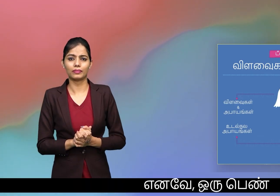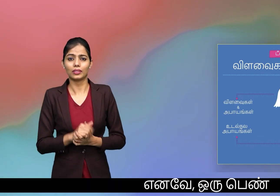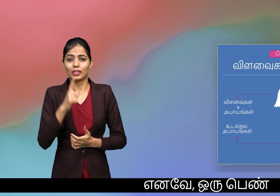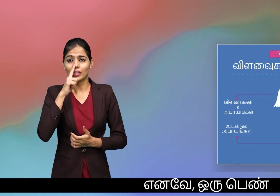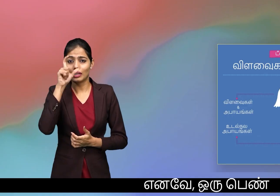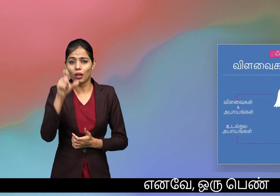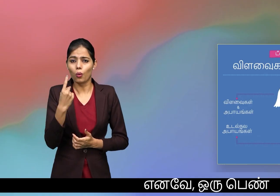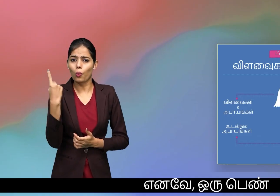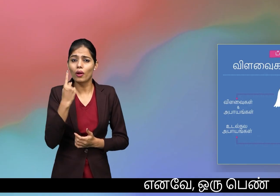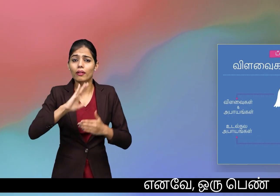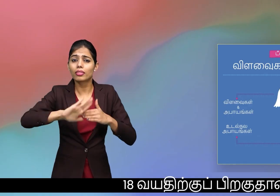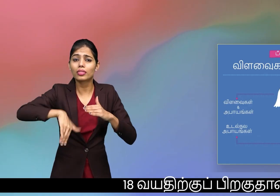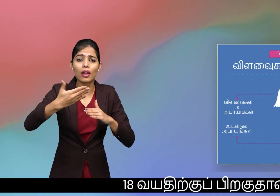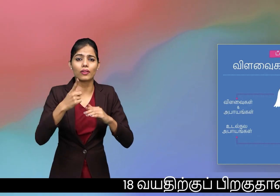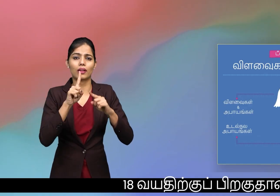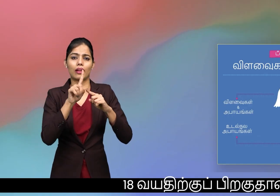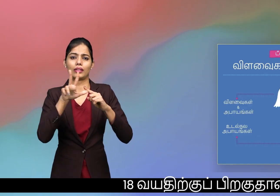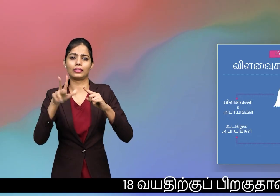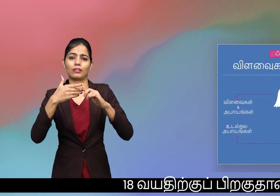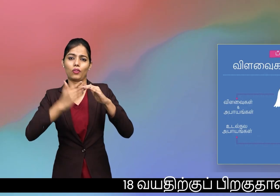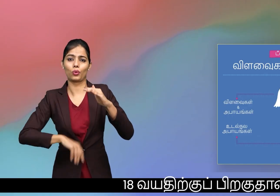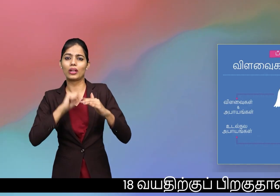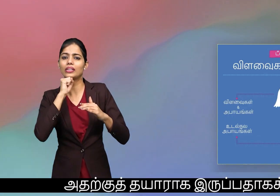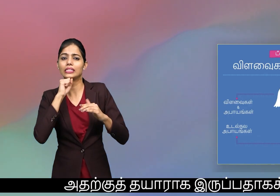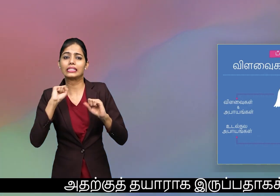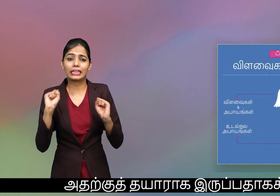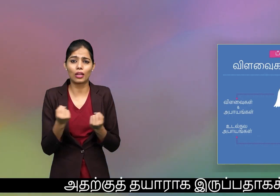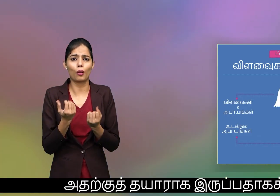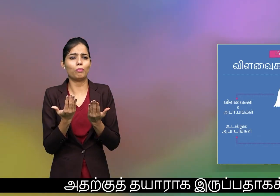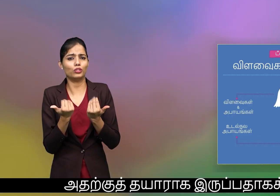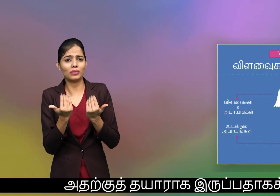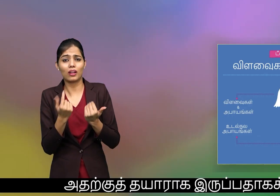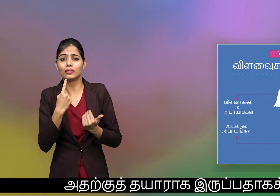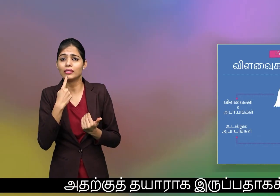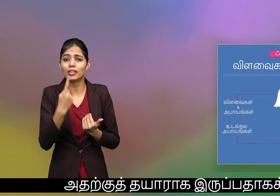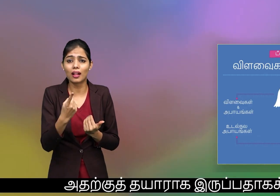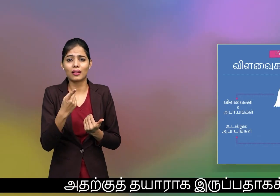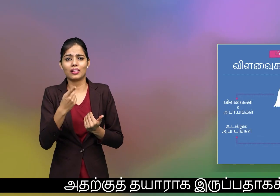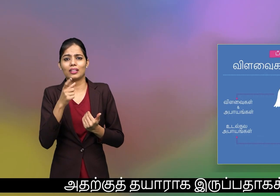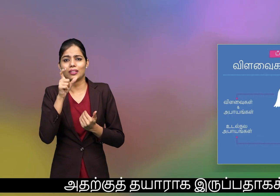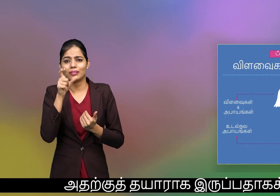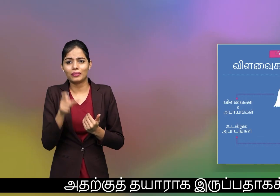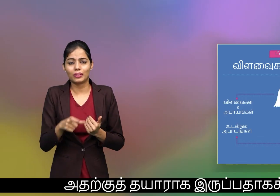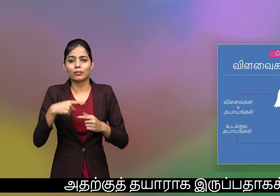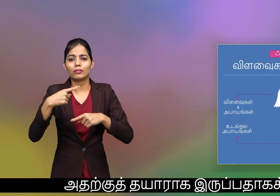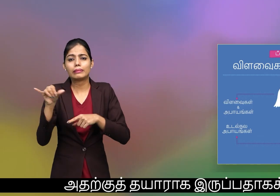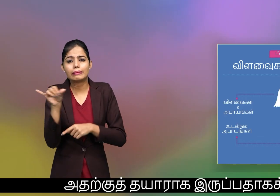எனவே ஒரு பெண் 18 வயதிற்கு பிறகுதான் அதற்கு தயாராக இருப்பதாக கூறலாம்.